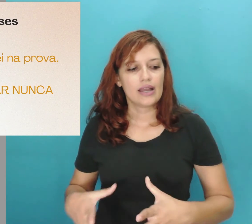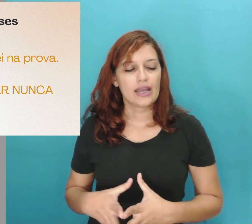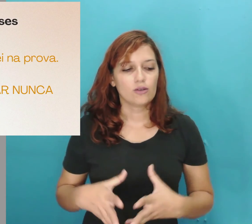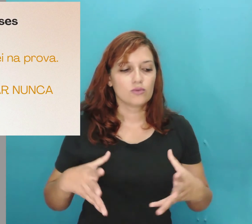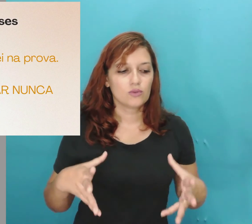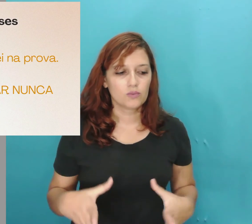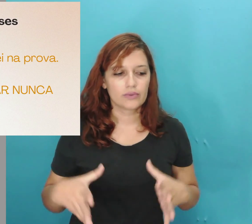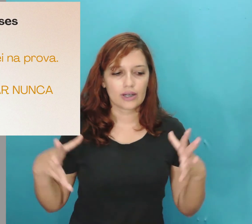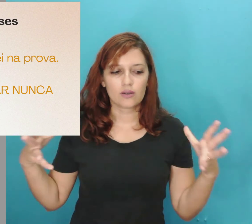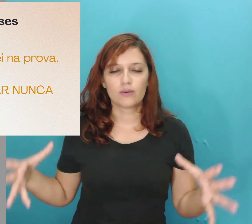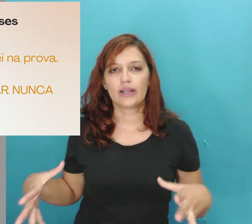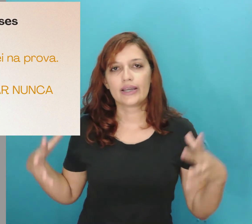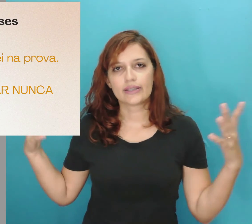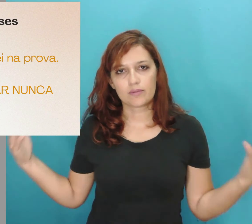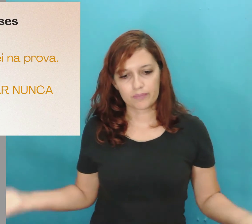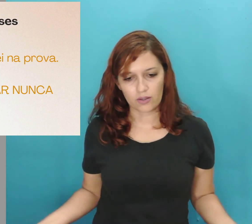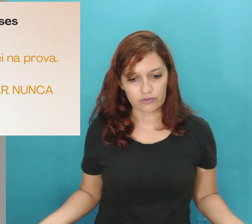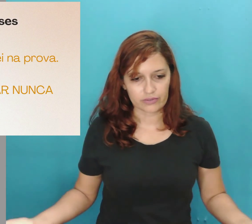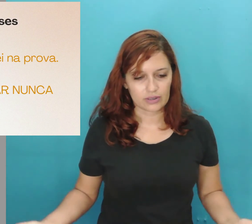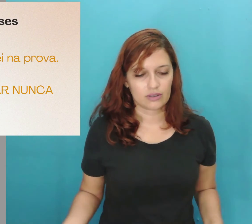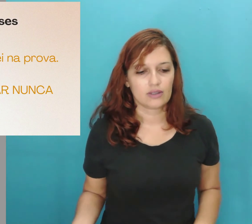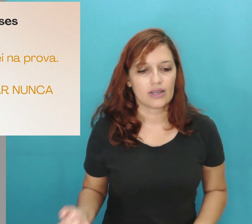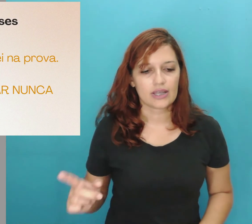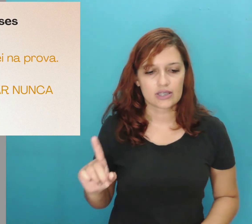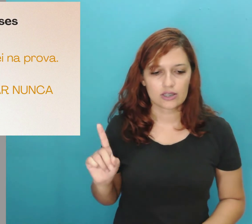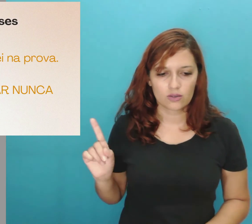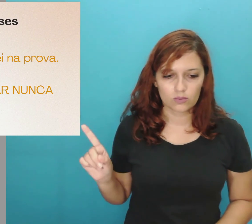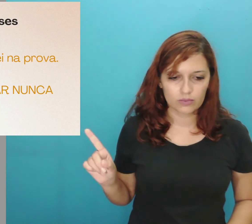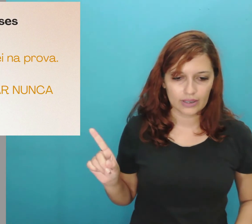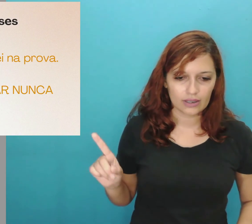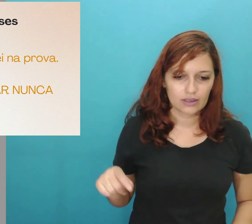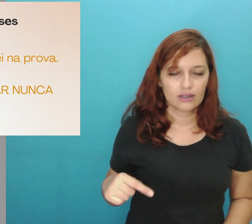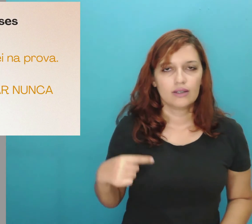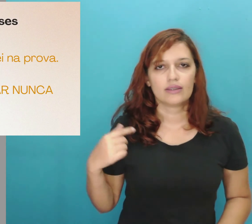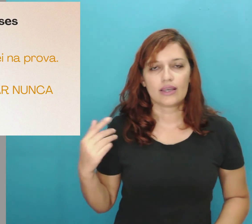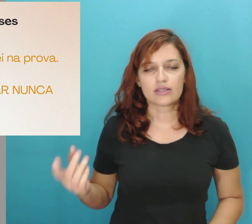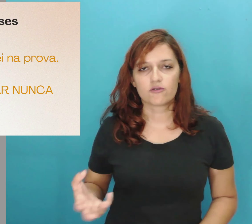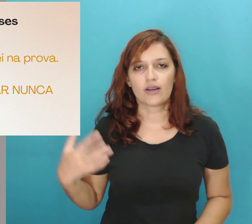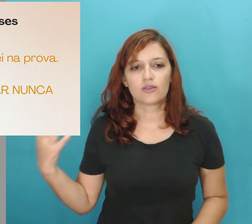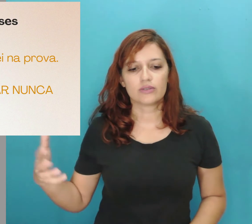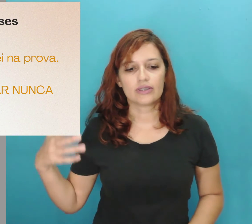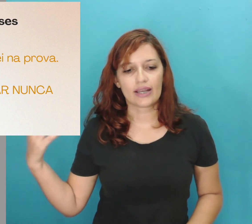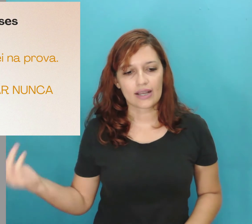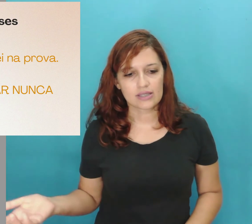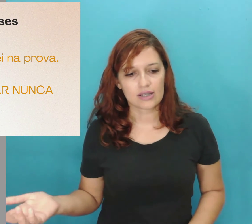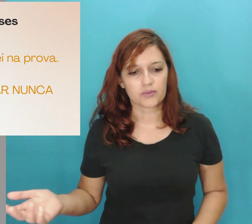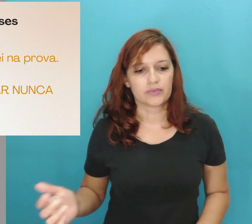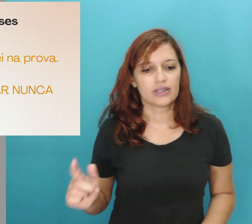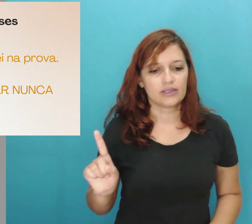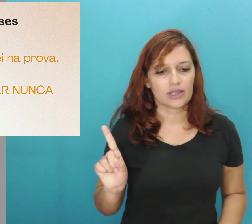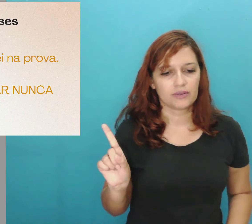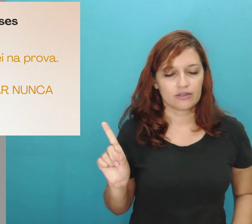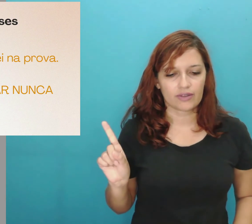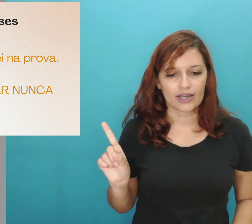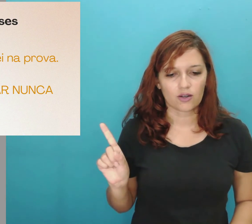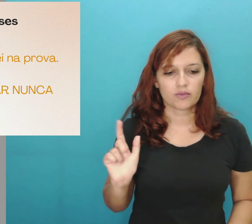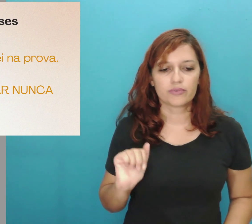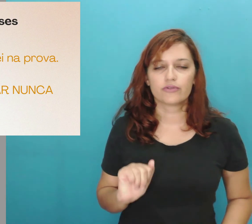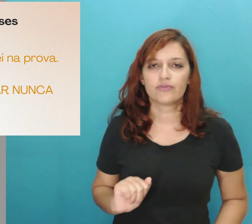Eu nunca colei na prova. Esse nunca tem esse valor de negação. Então, ele vai, ó, pro fim